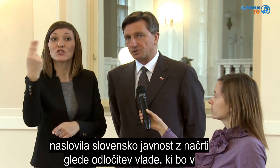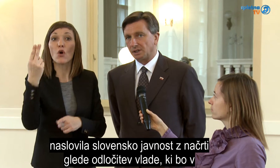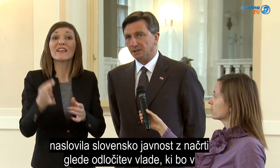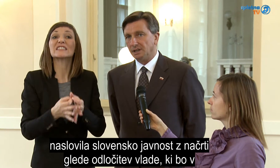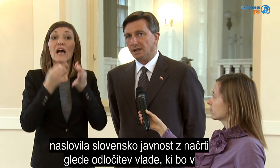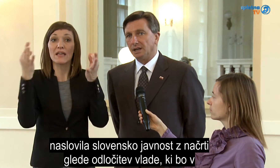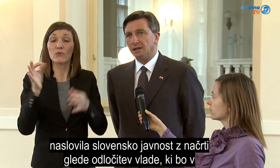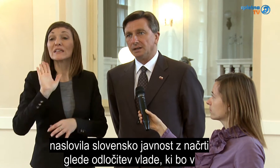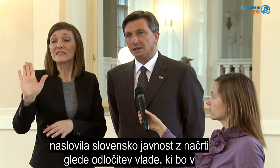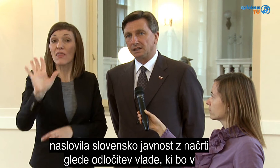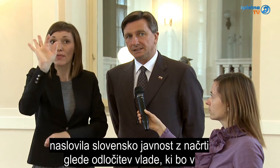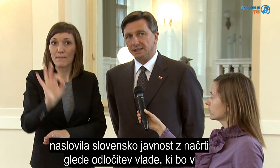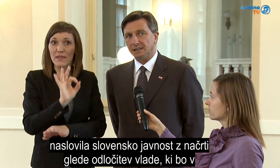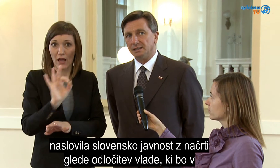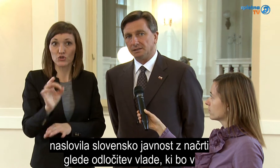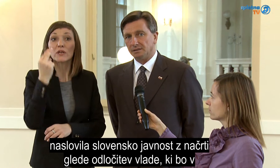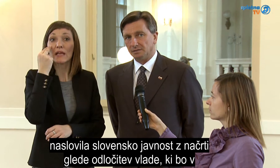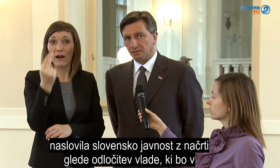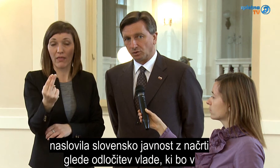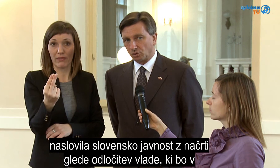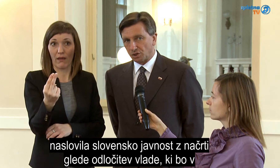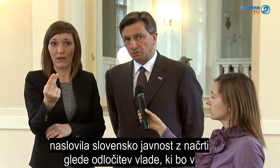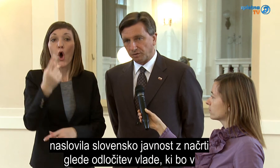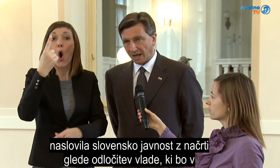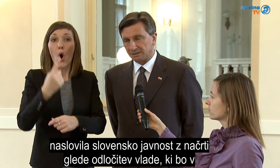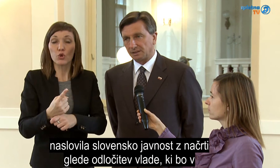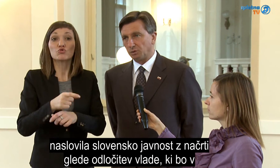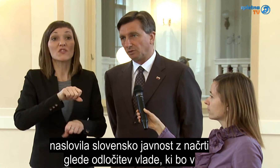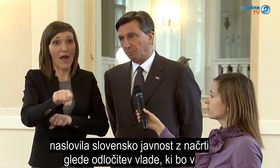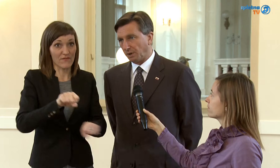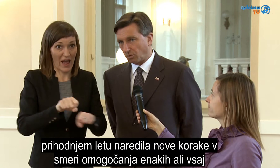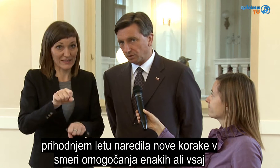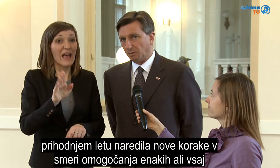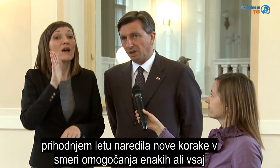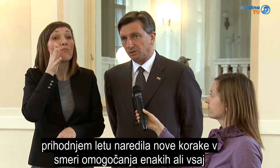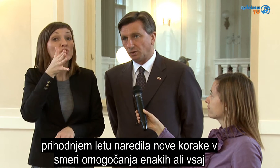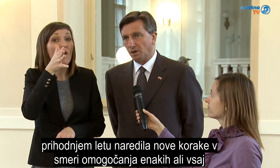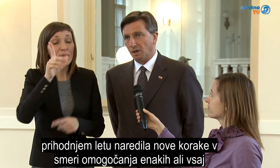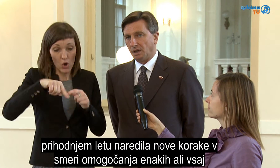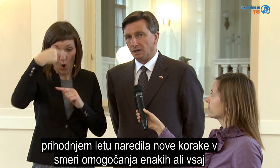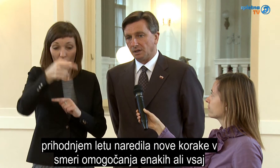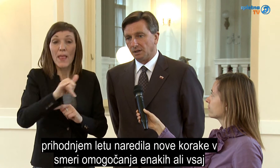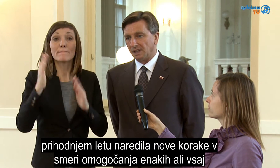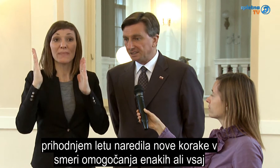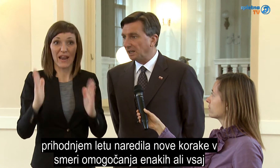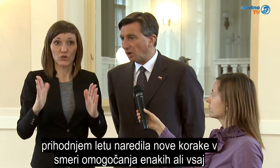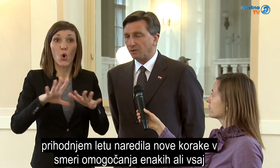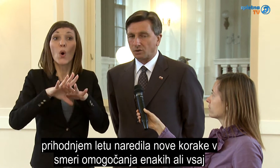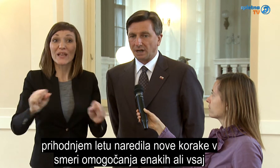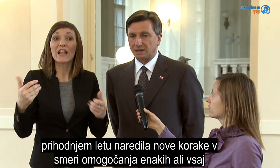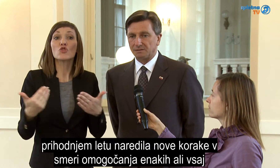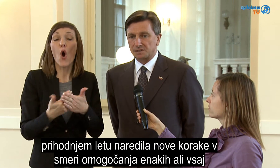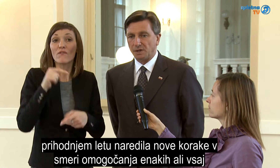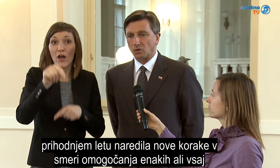njenimi načrti glede odločitev vlad, ki bodo v prihodnjem letu naredili